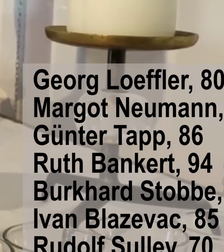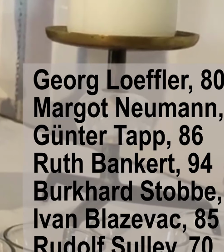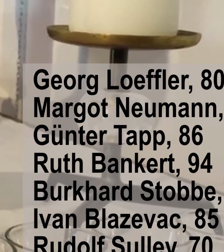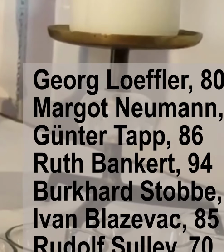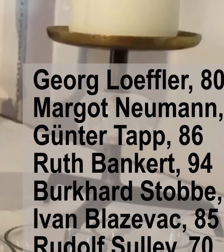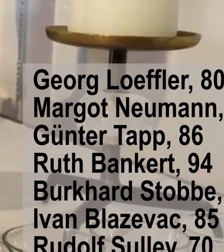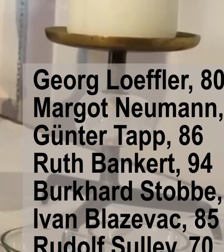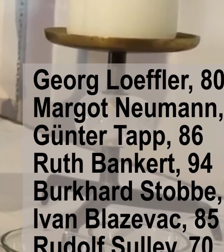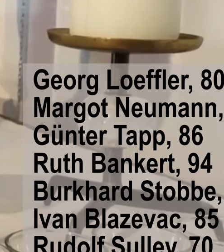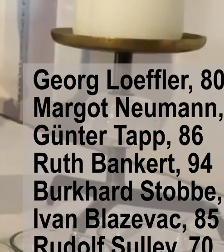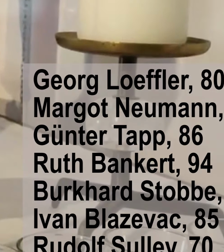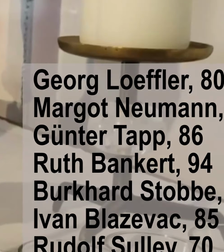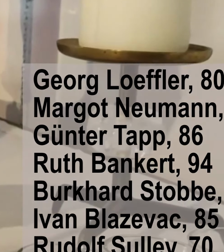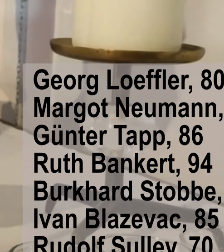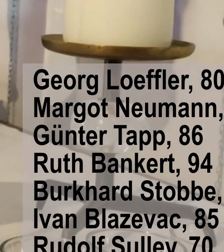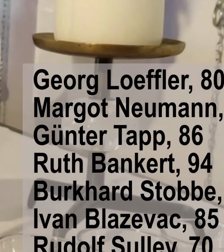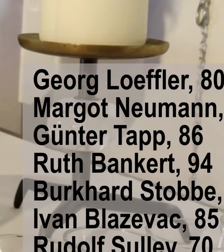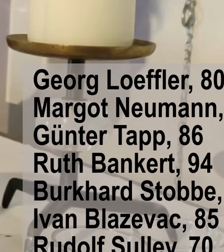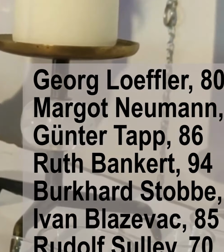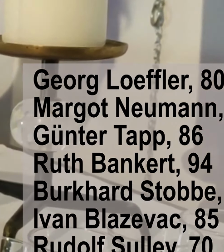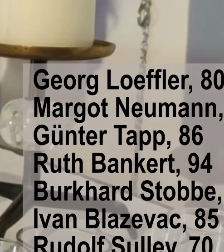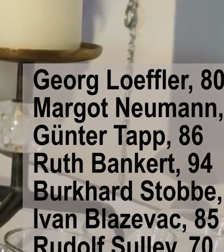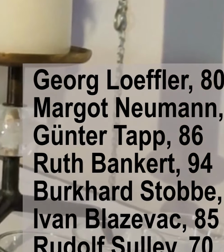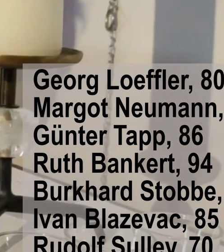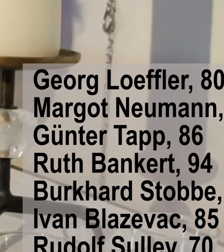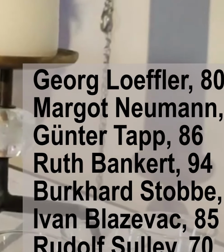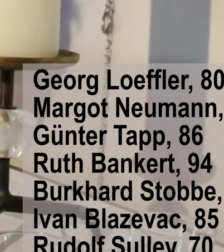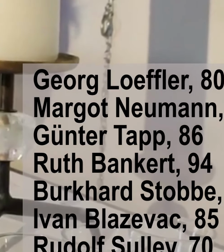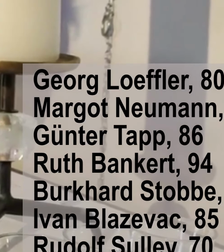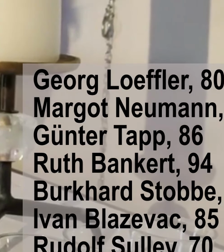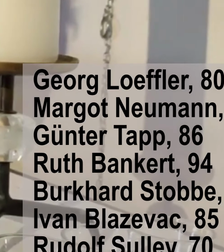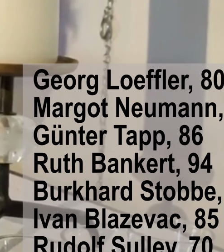Ruth Bankert, 94 Jahre.